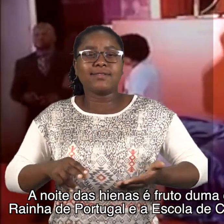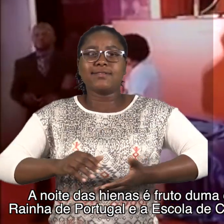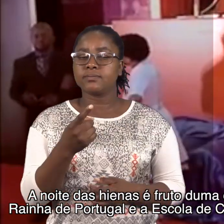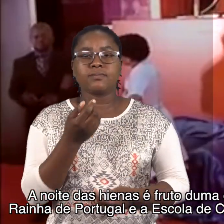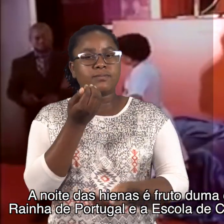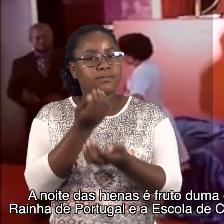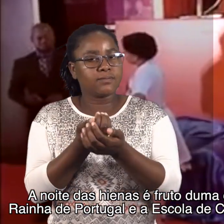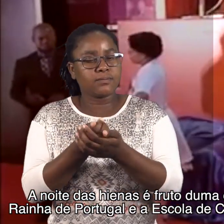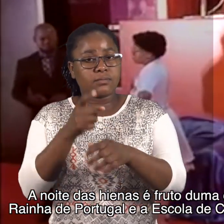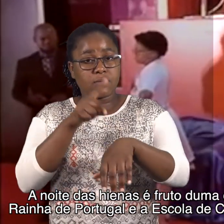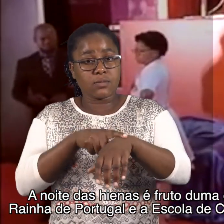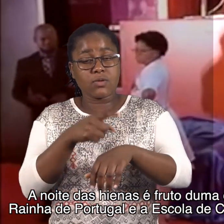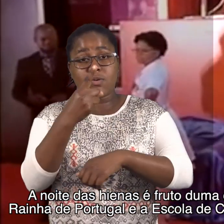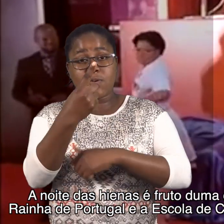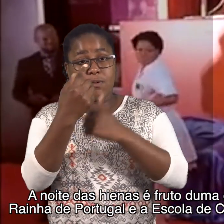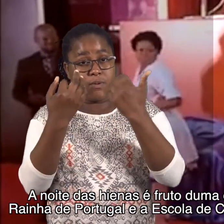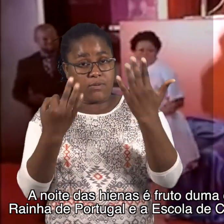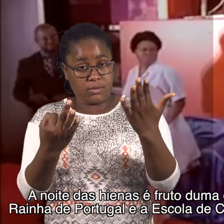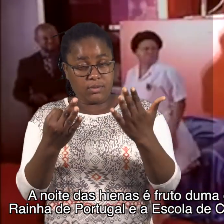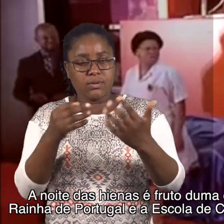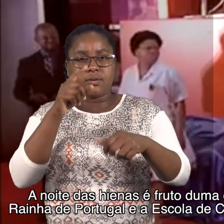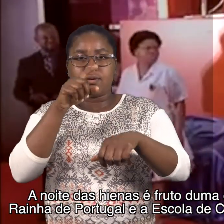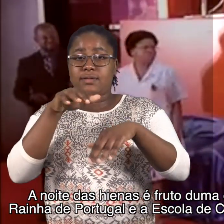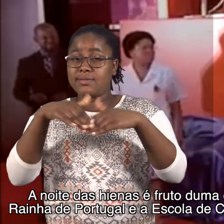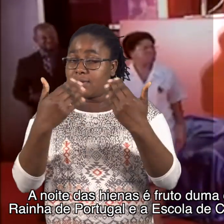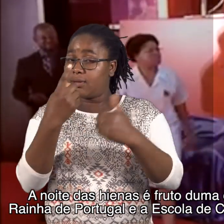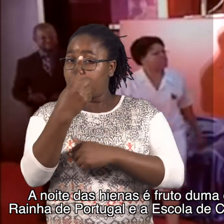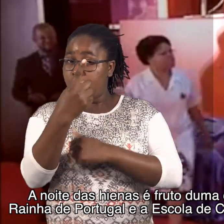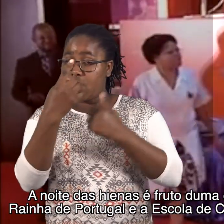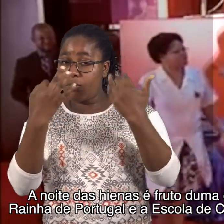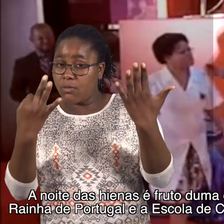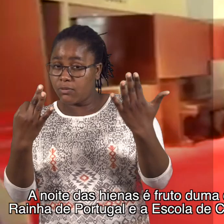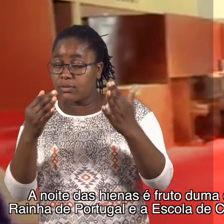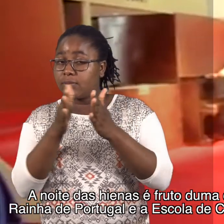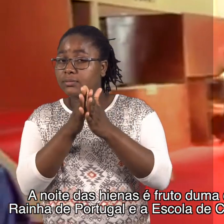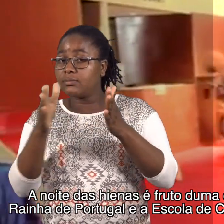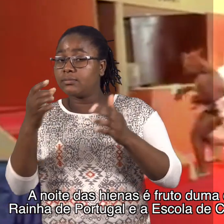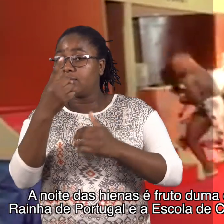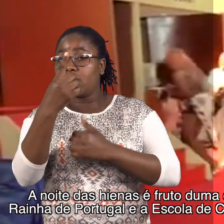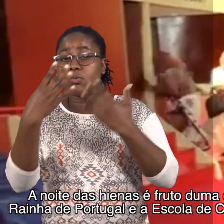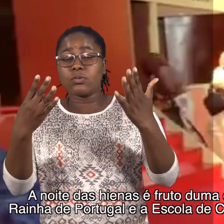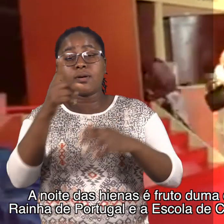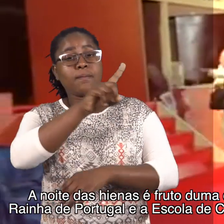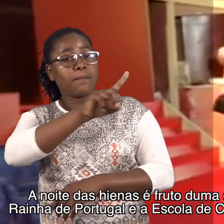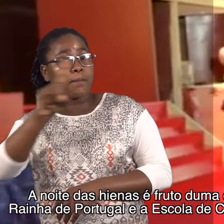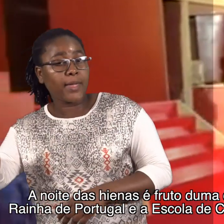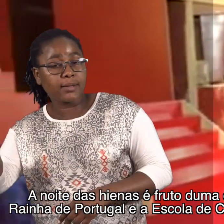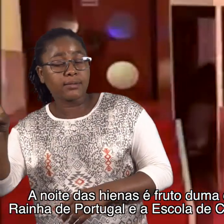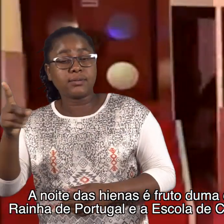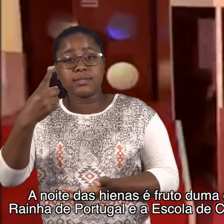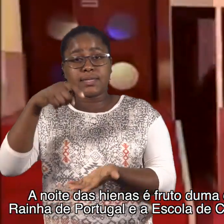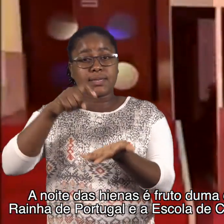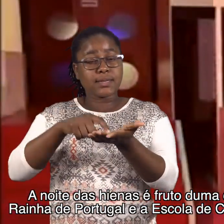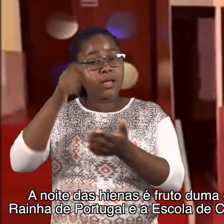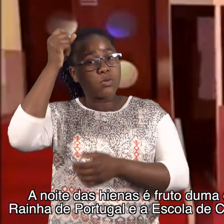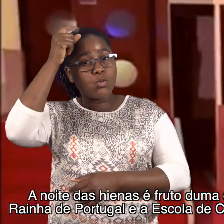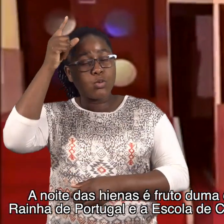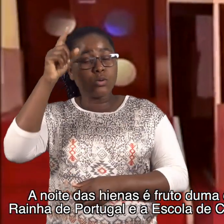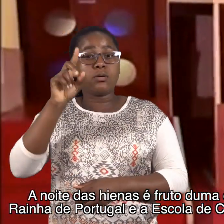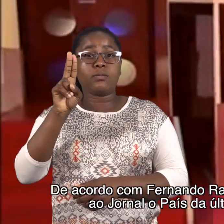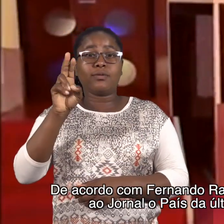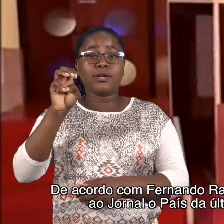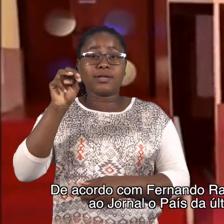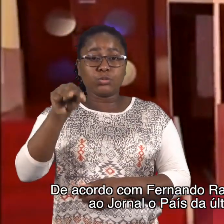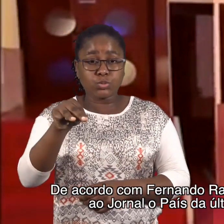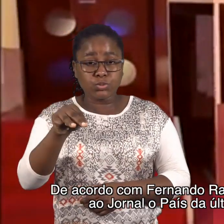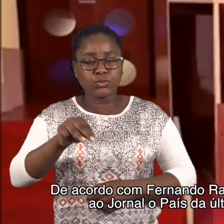A Noite das Hienas é fruto de uma colaboração entre o Teatro Rainha de Portugal e a Escola de Comunicação e Artes da Universidade Eduardo Mora